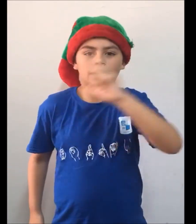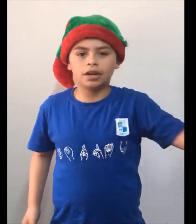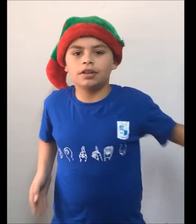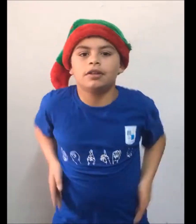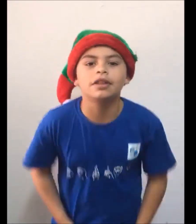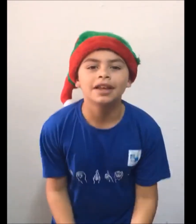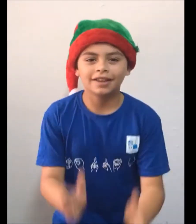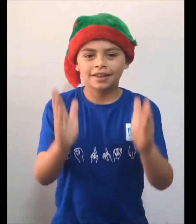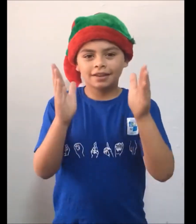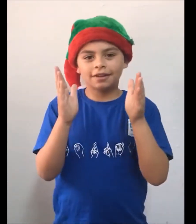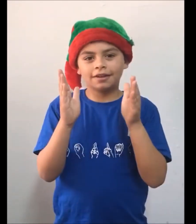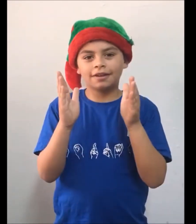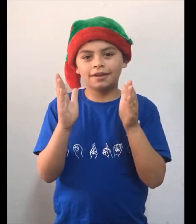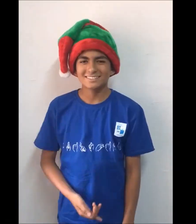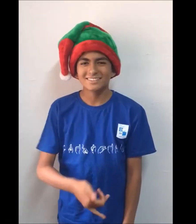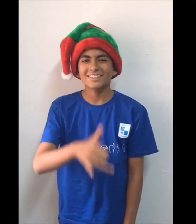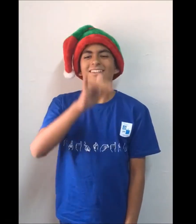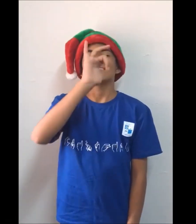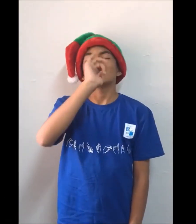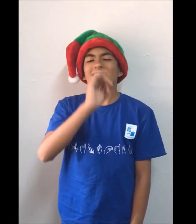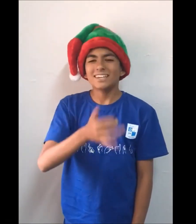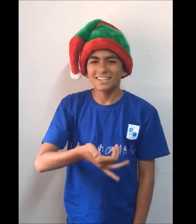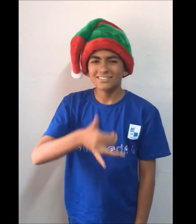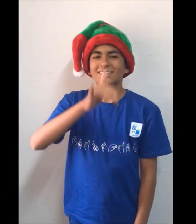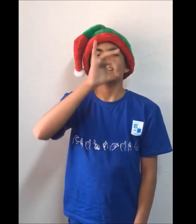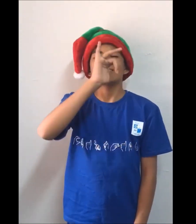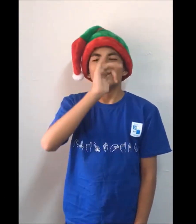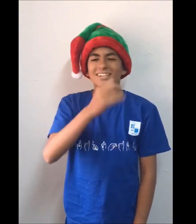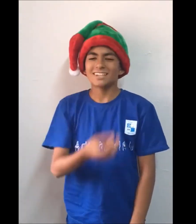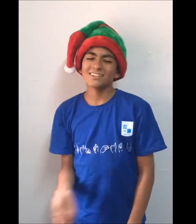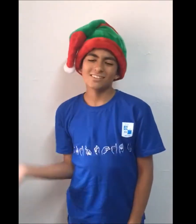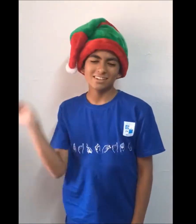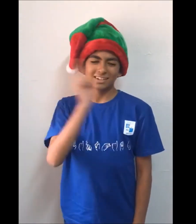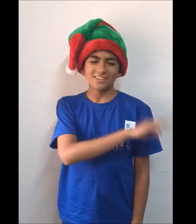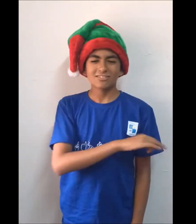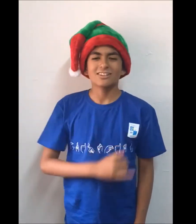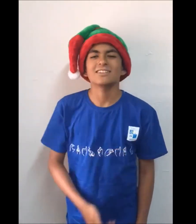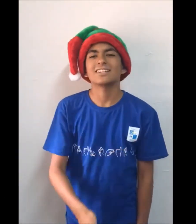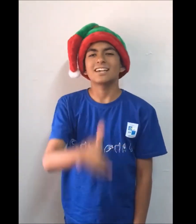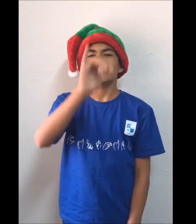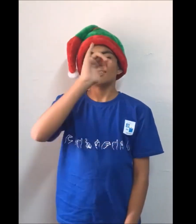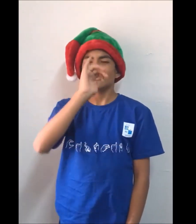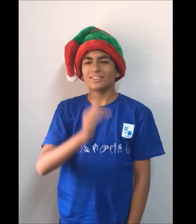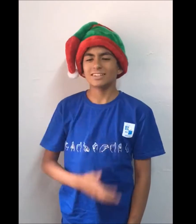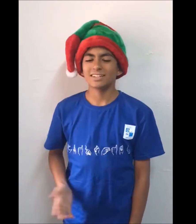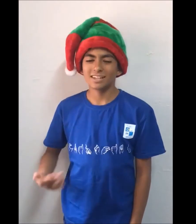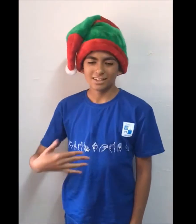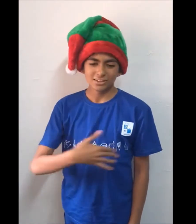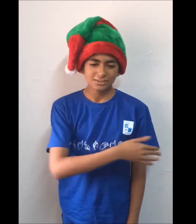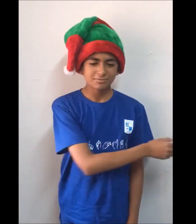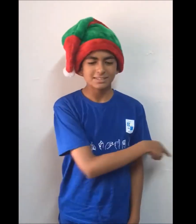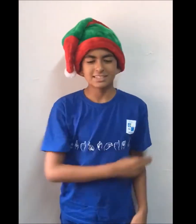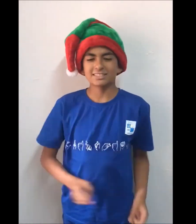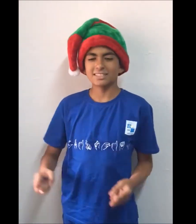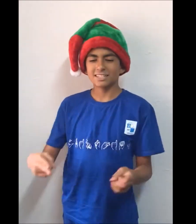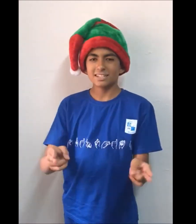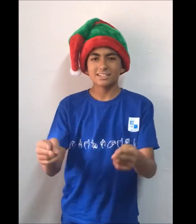por ver al Dios nacido Beben y beben y vuelven a beber Los peces en el